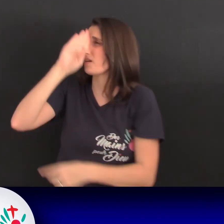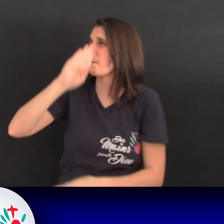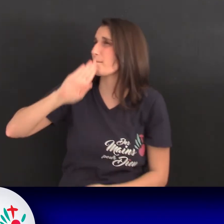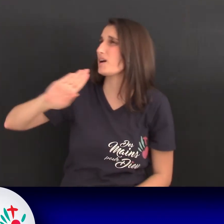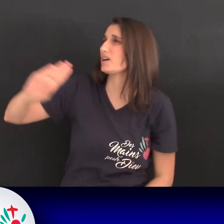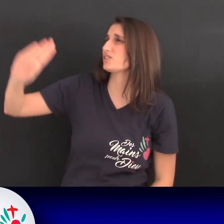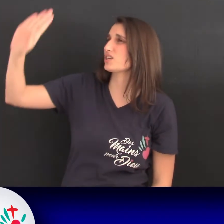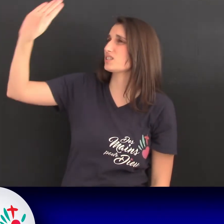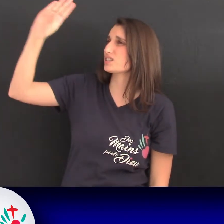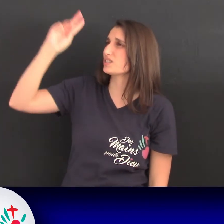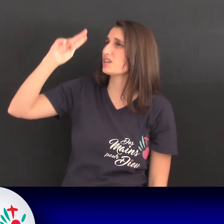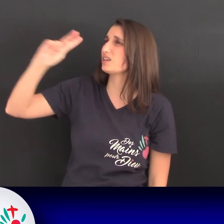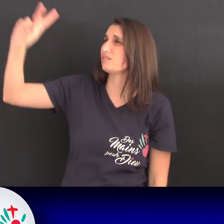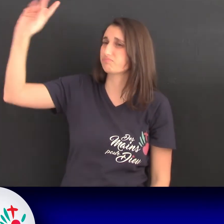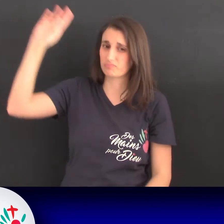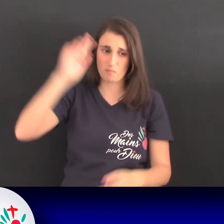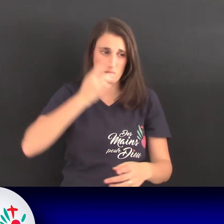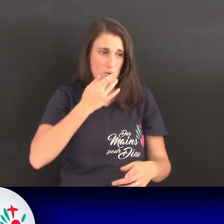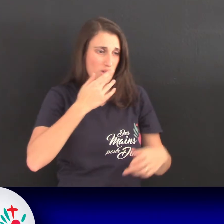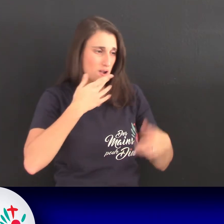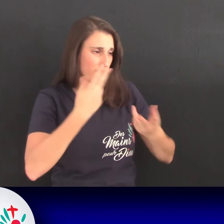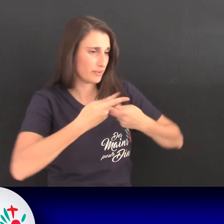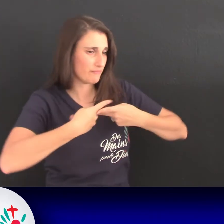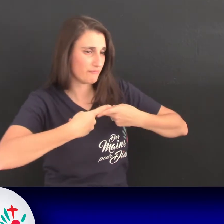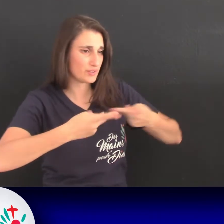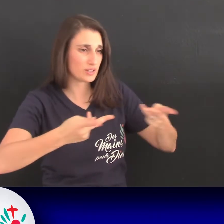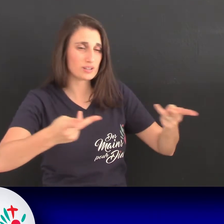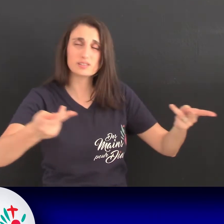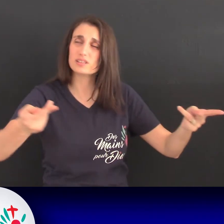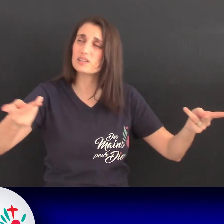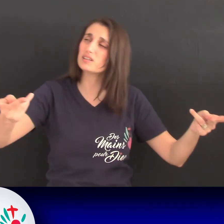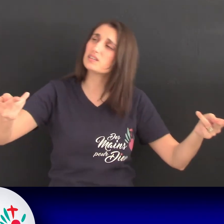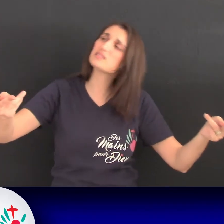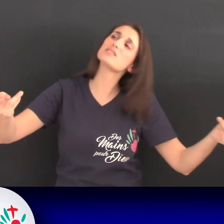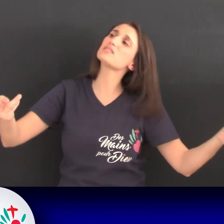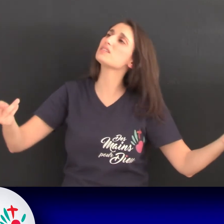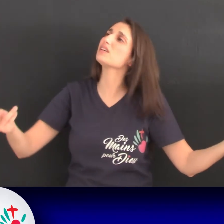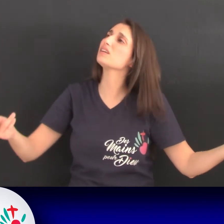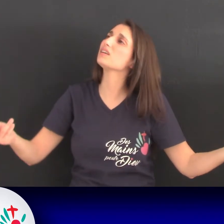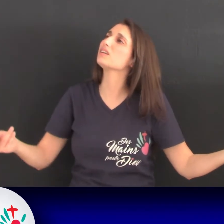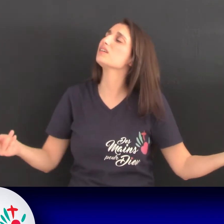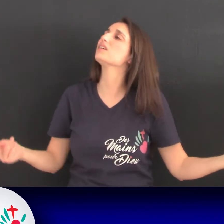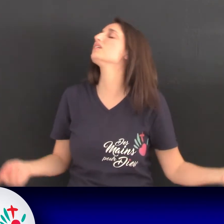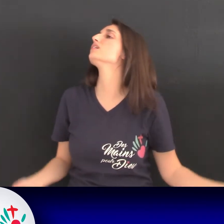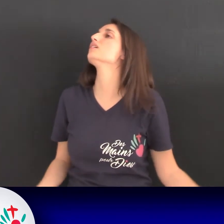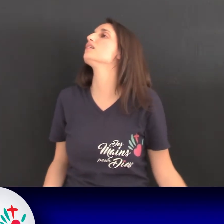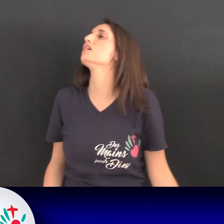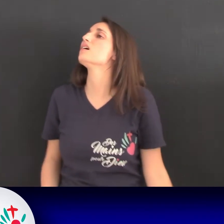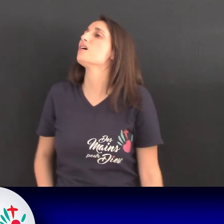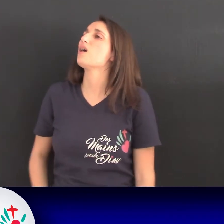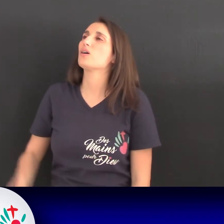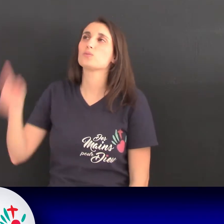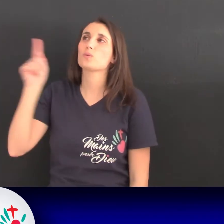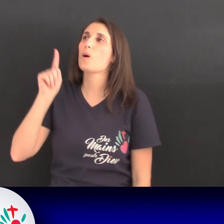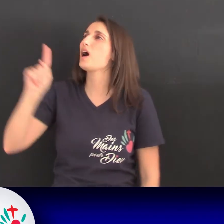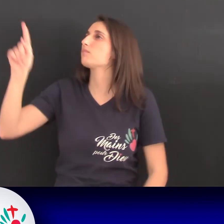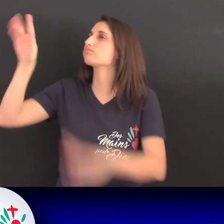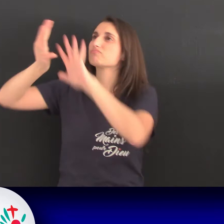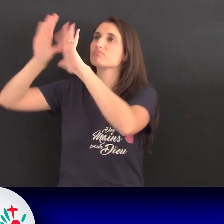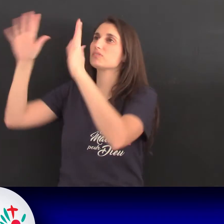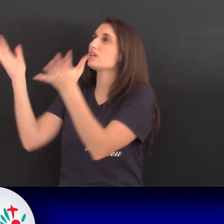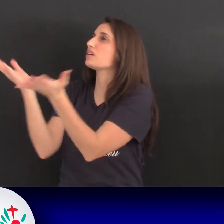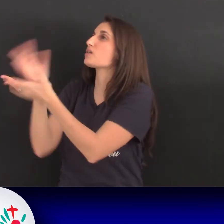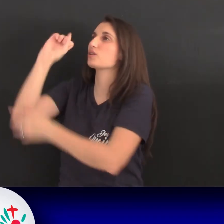Je veux proclamer ta majesté. En